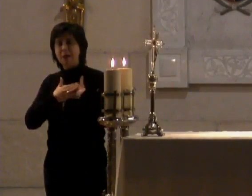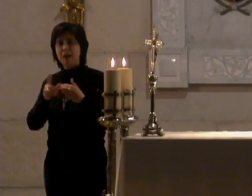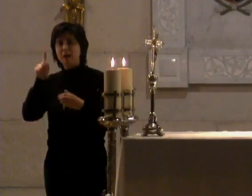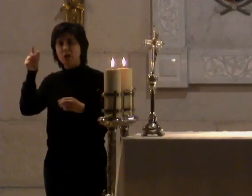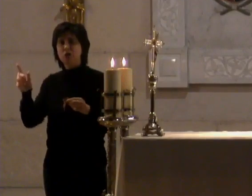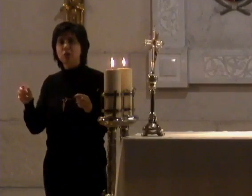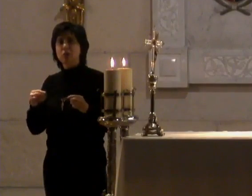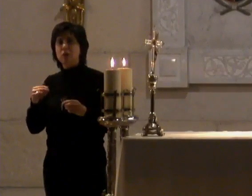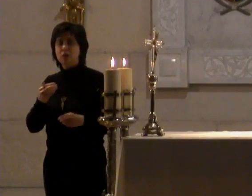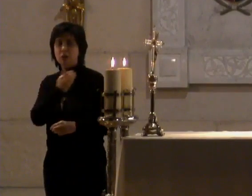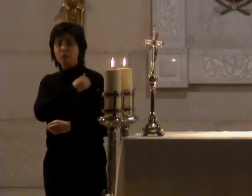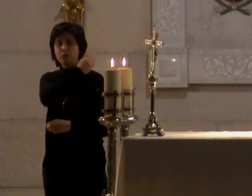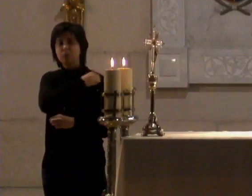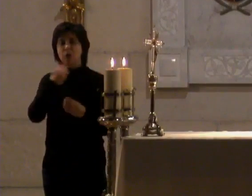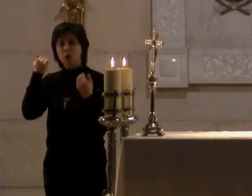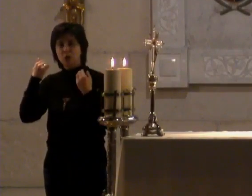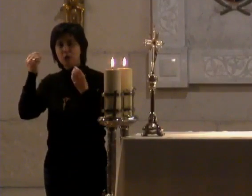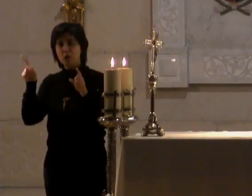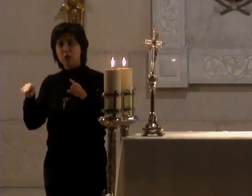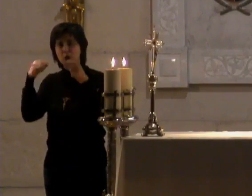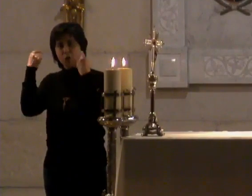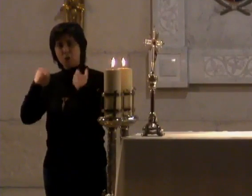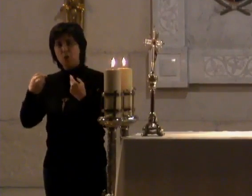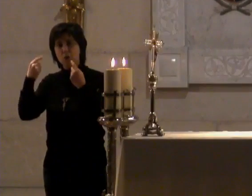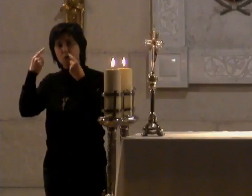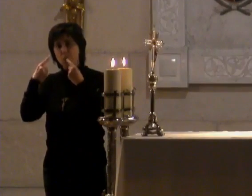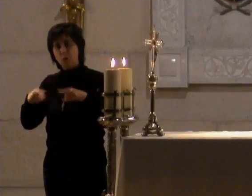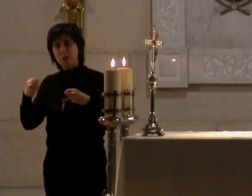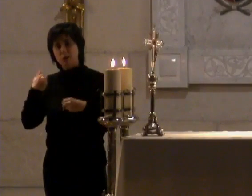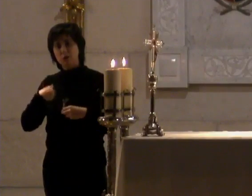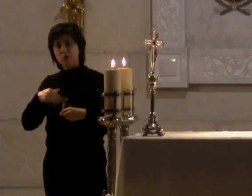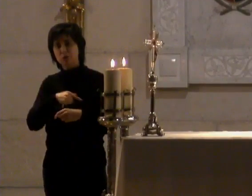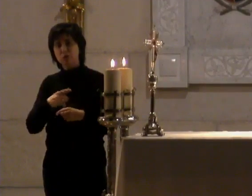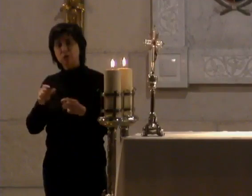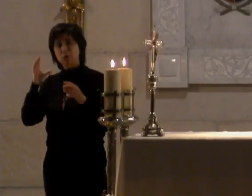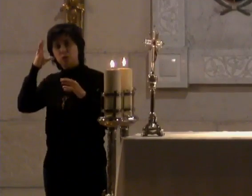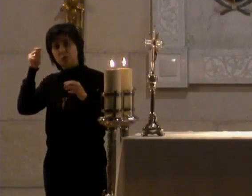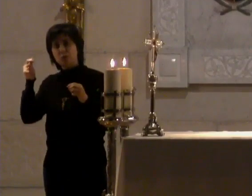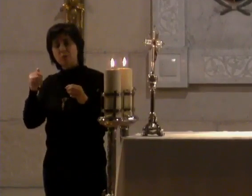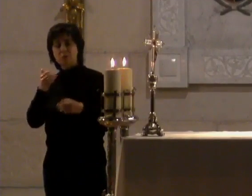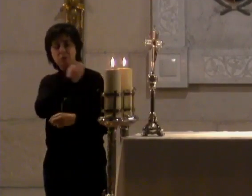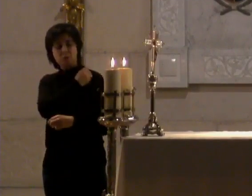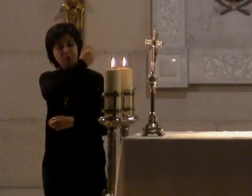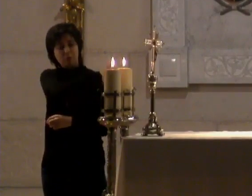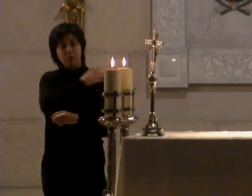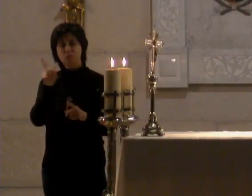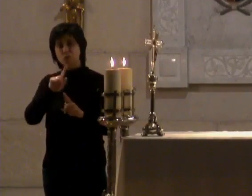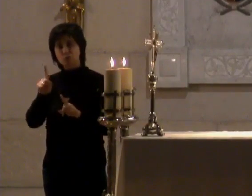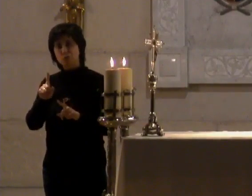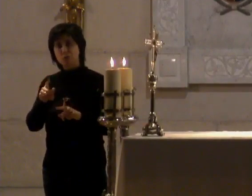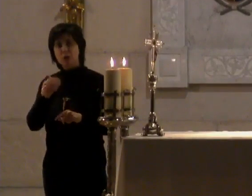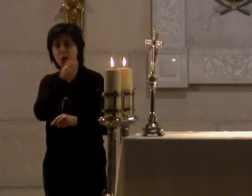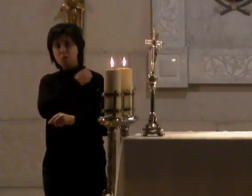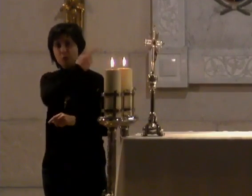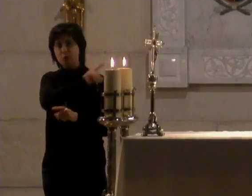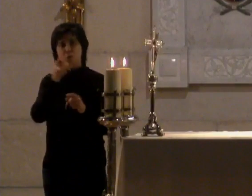prójimo como a nosotros mismos. No olvidemos nunca a ningún prójimo, queridos hermanos, a